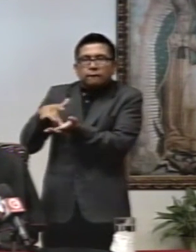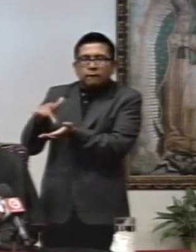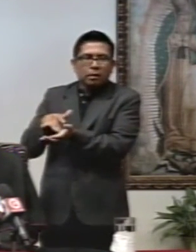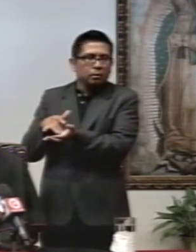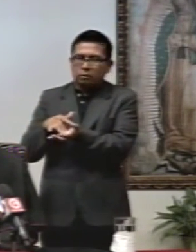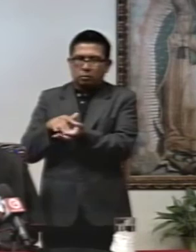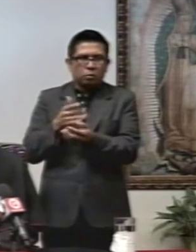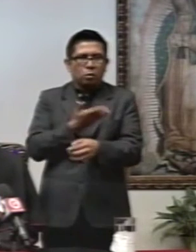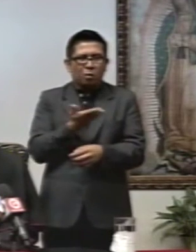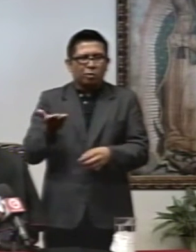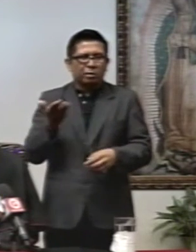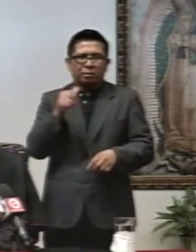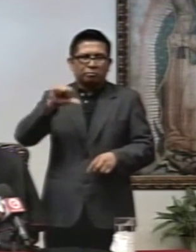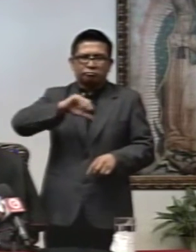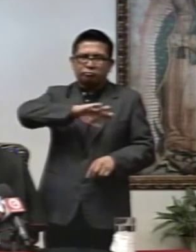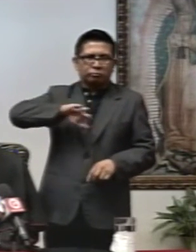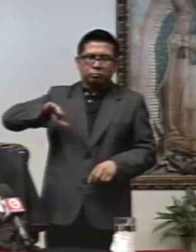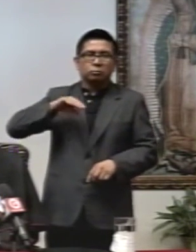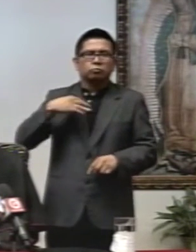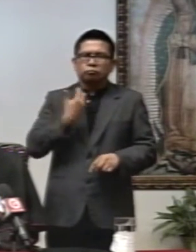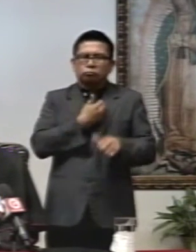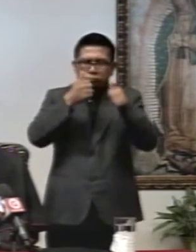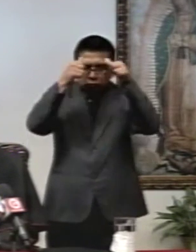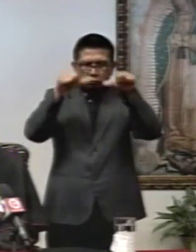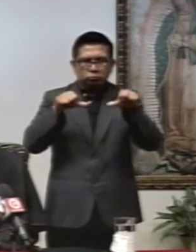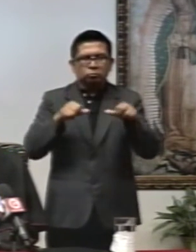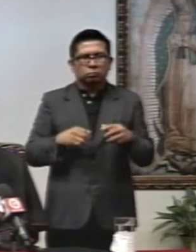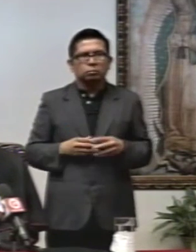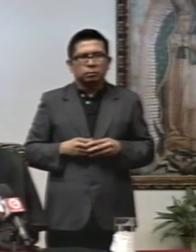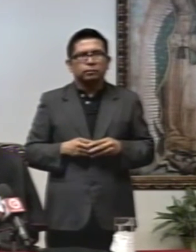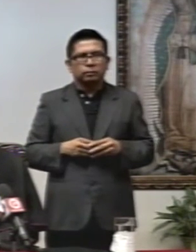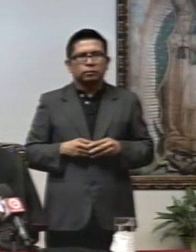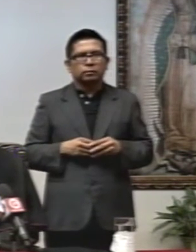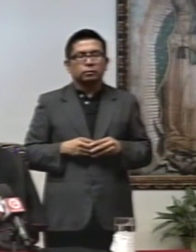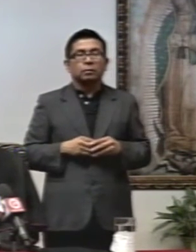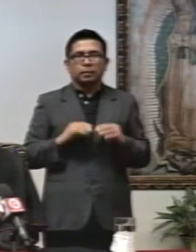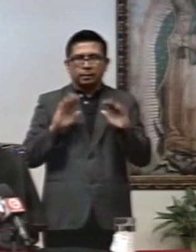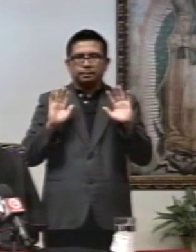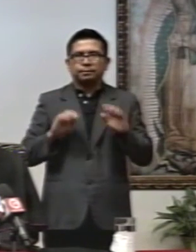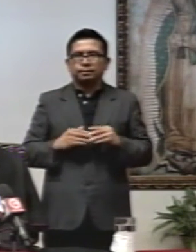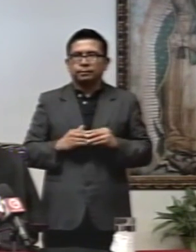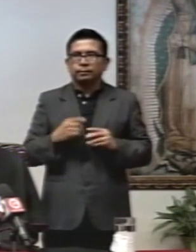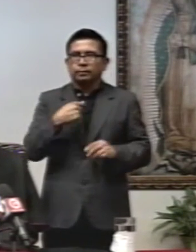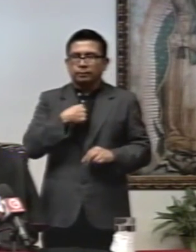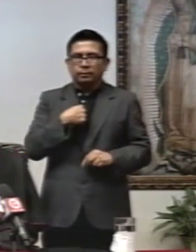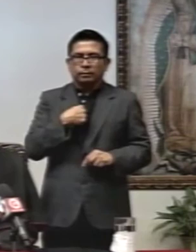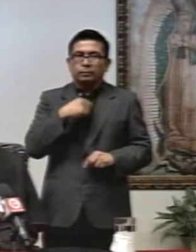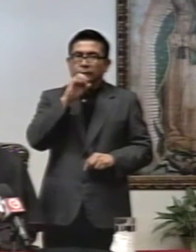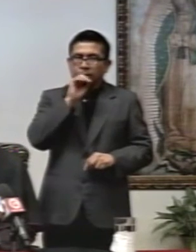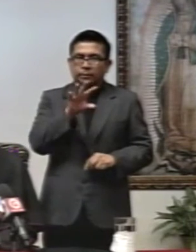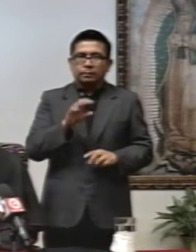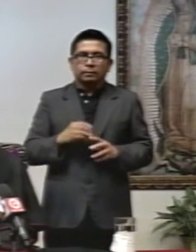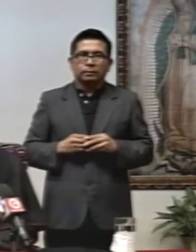esto. Estamos totalmente de acuerdo. Ahora bien, yo lo que